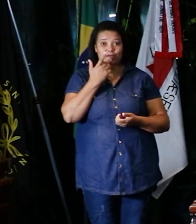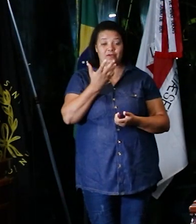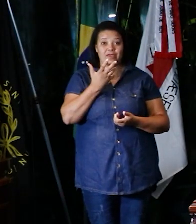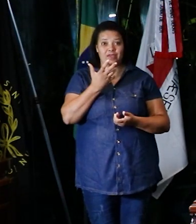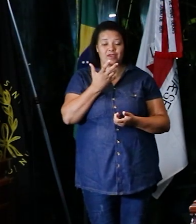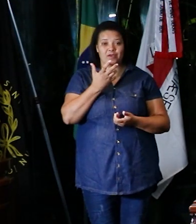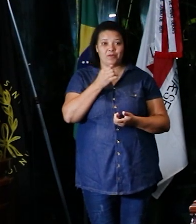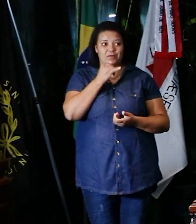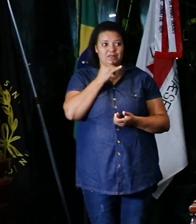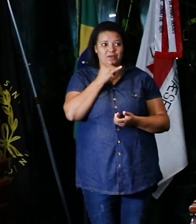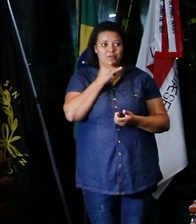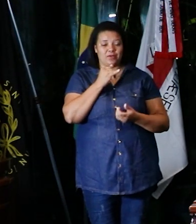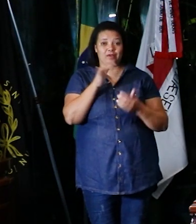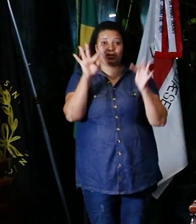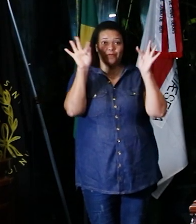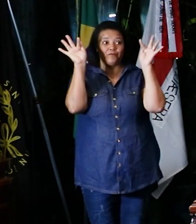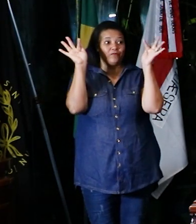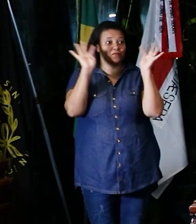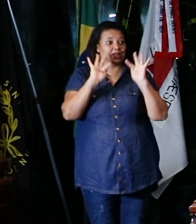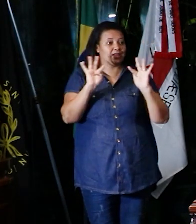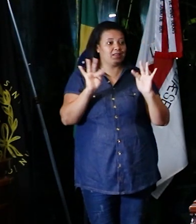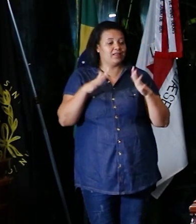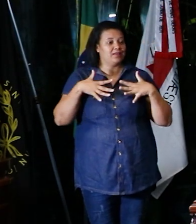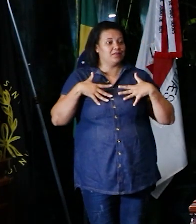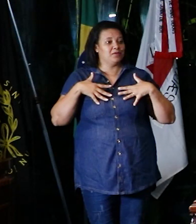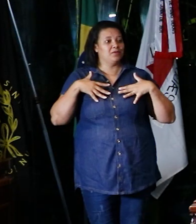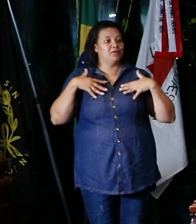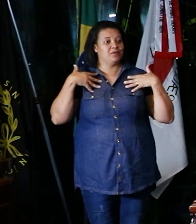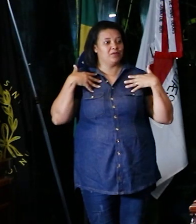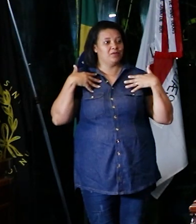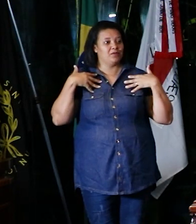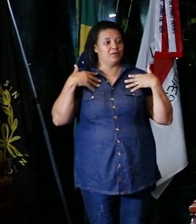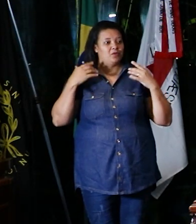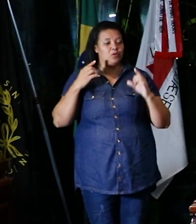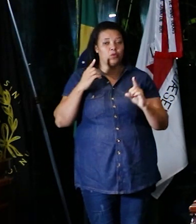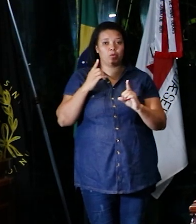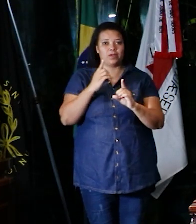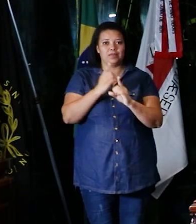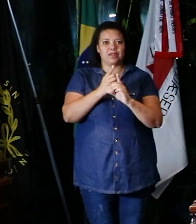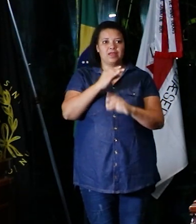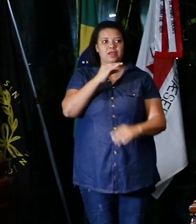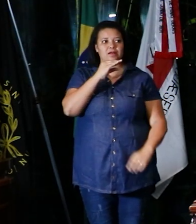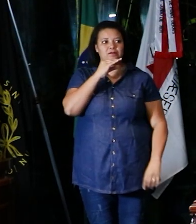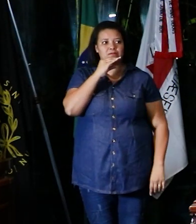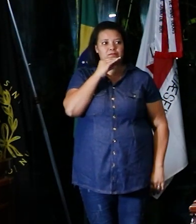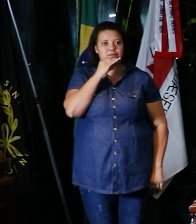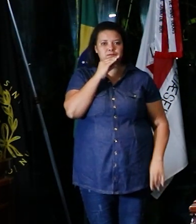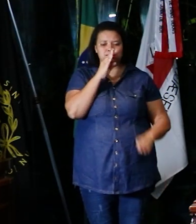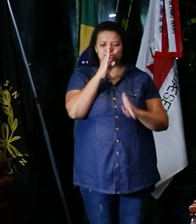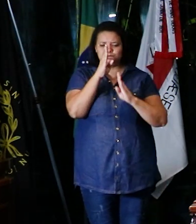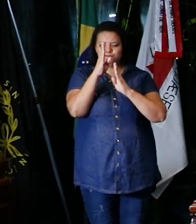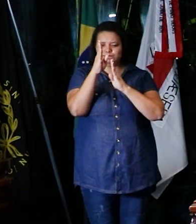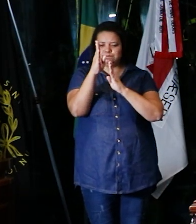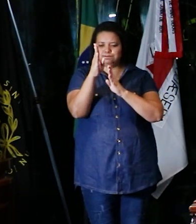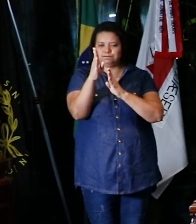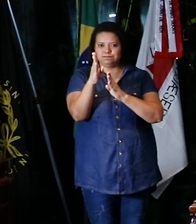eu fico assim, muito feliz, porque eu encontrei nele uma pessoa de fidelidade,